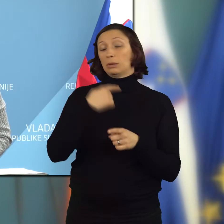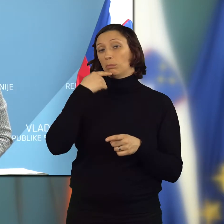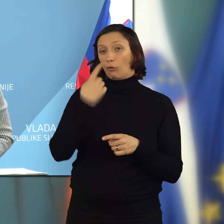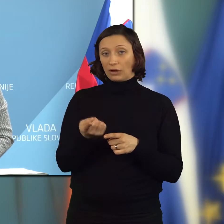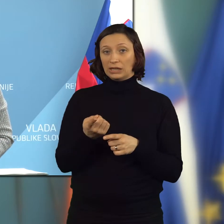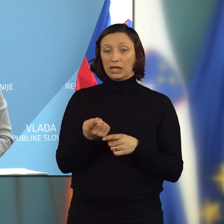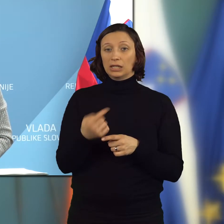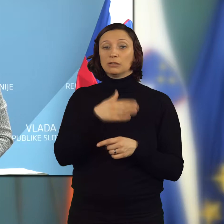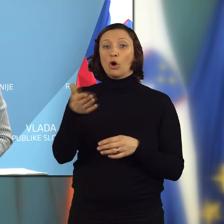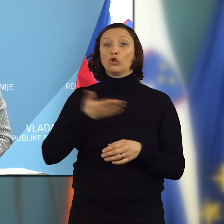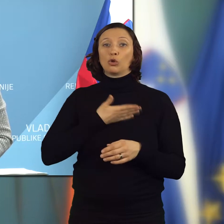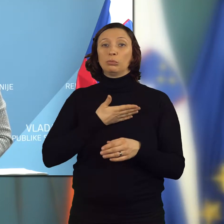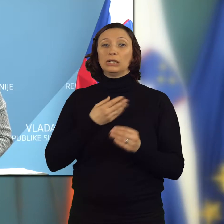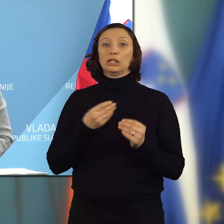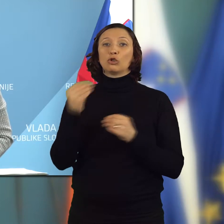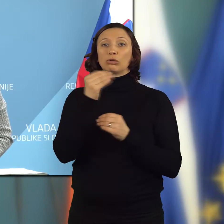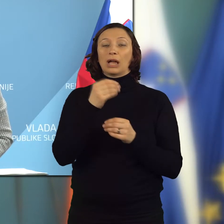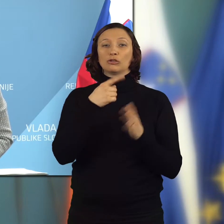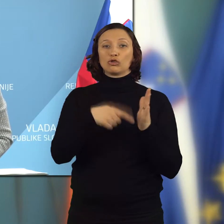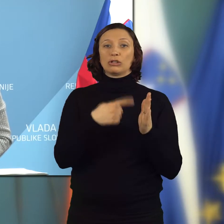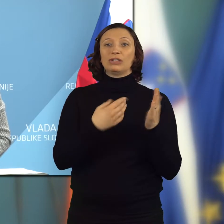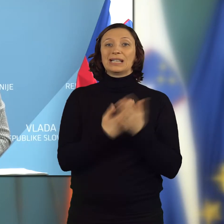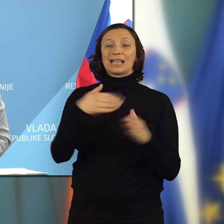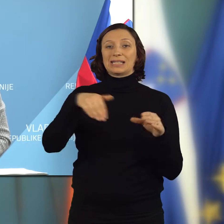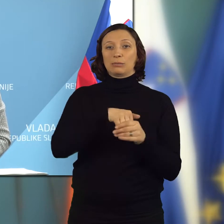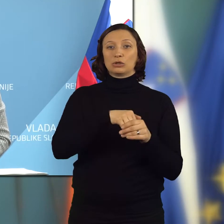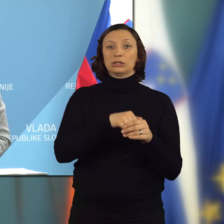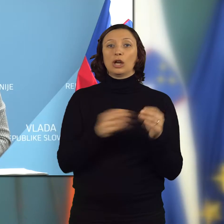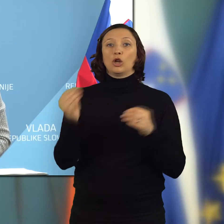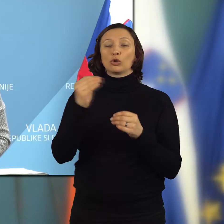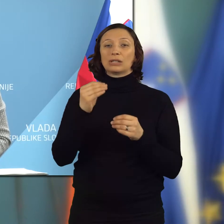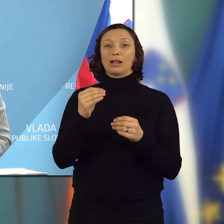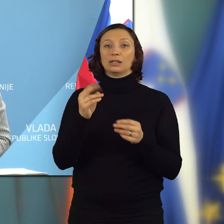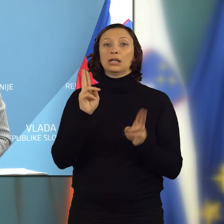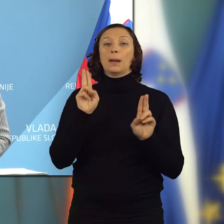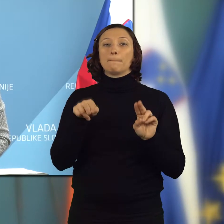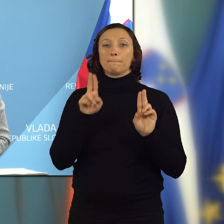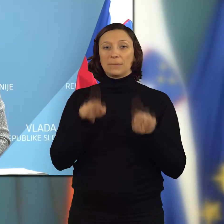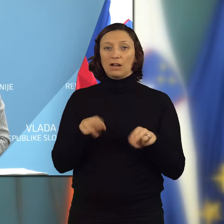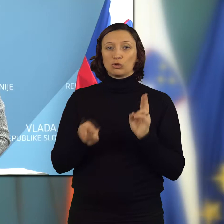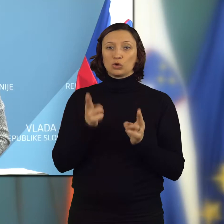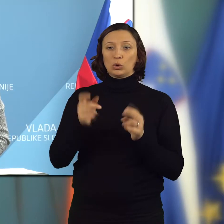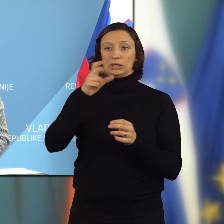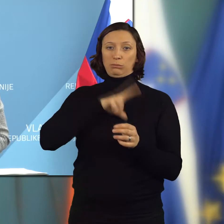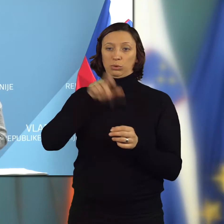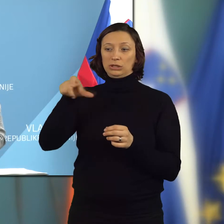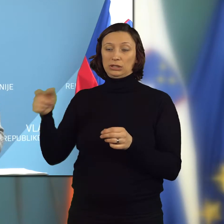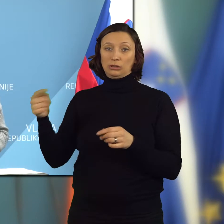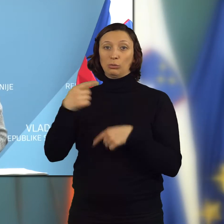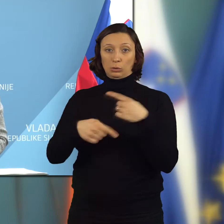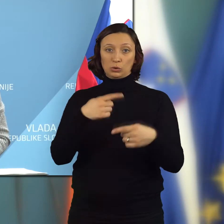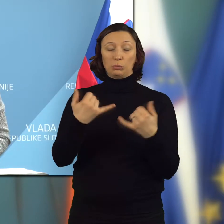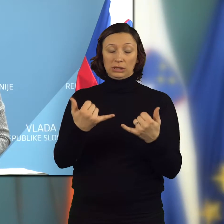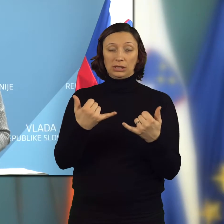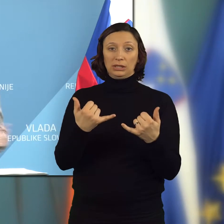jih tudi seznanila, da smo dobili dodatne kvote za zaposlitev dodatnih pravosodnih policistov, da so v